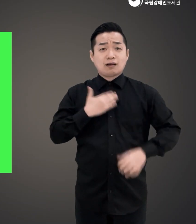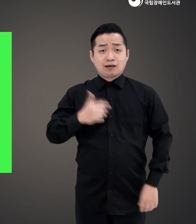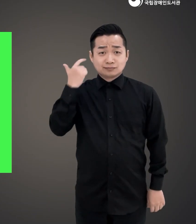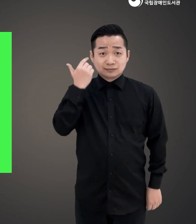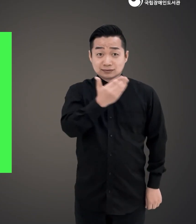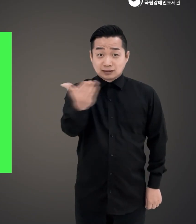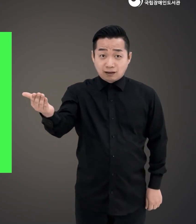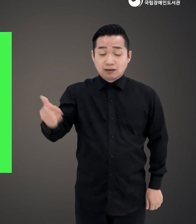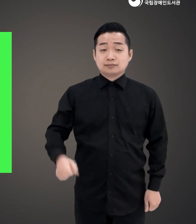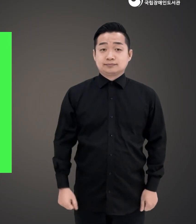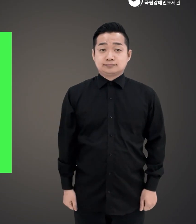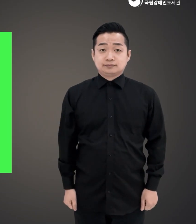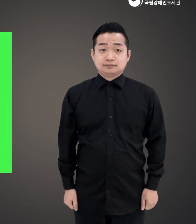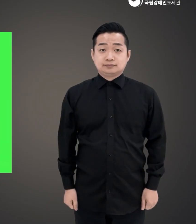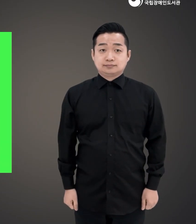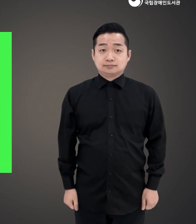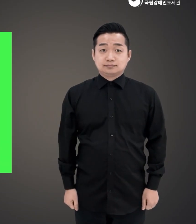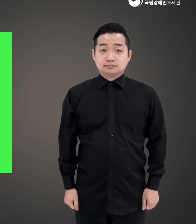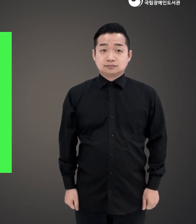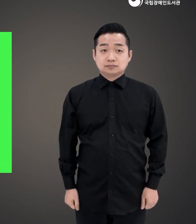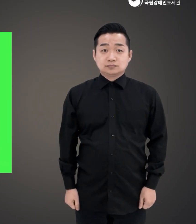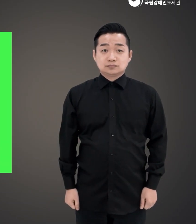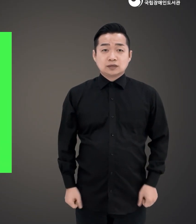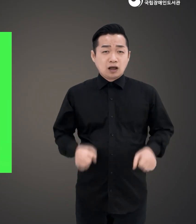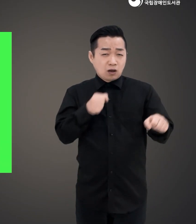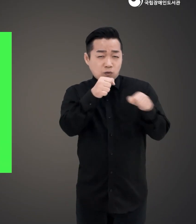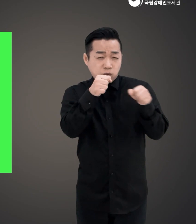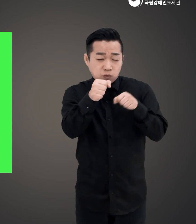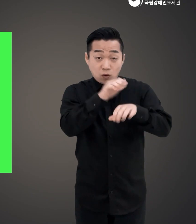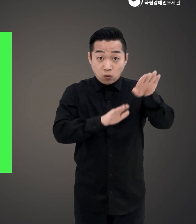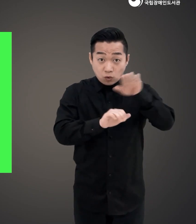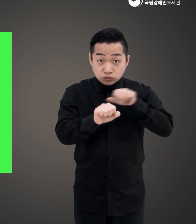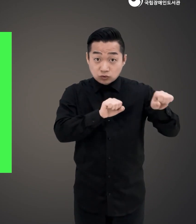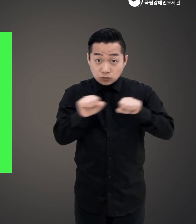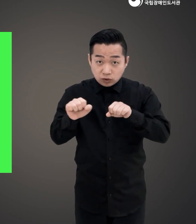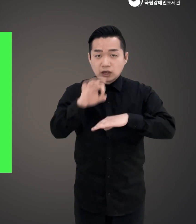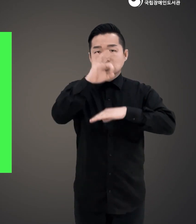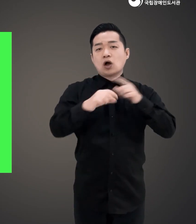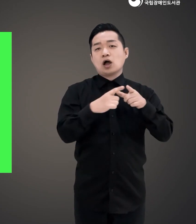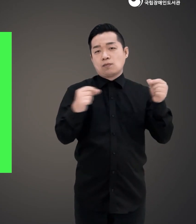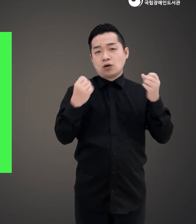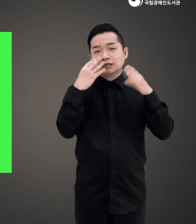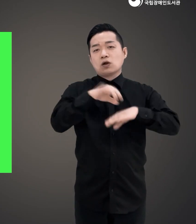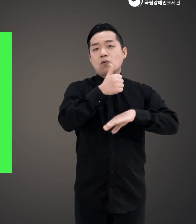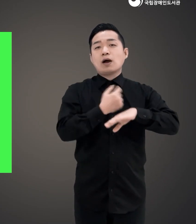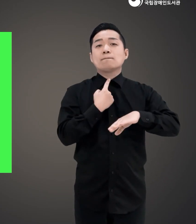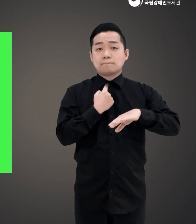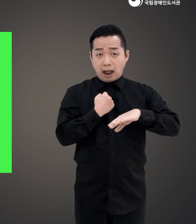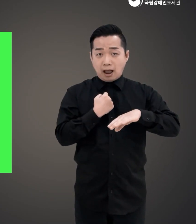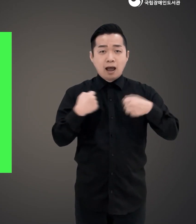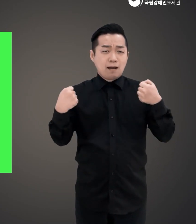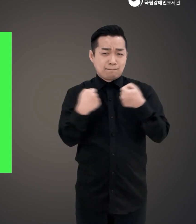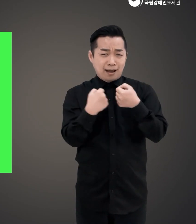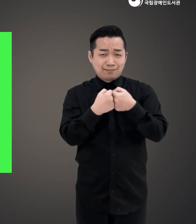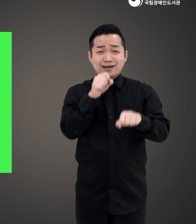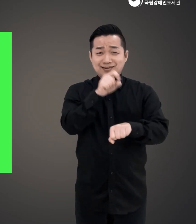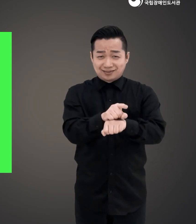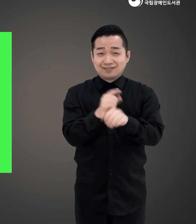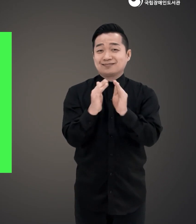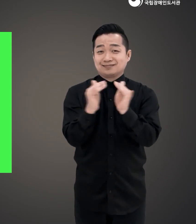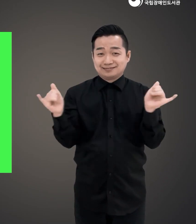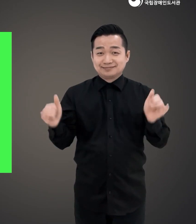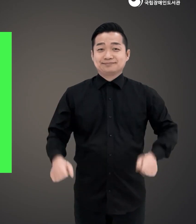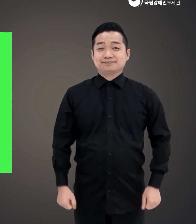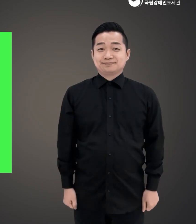있을까? 권투 선수로 활동하며 서일본 신인왕까지 오른 파이터